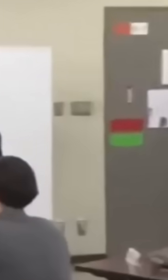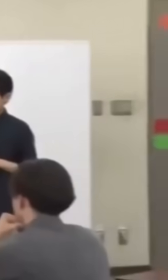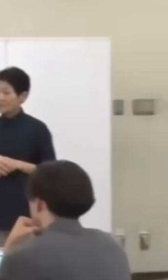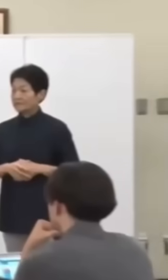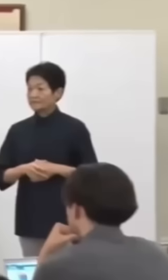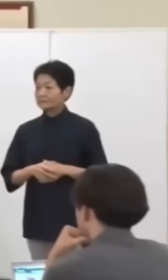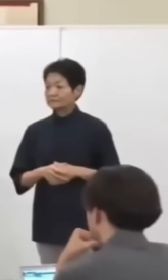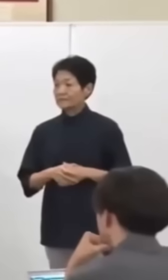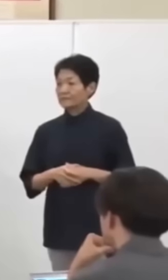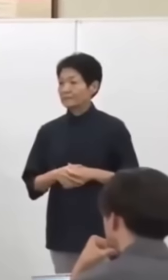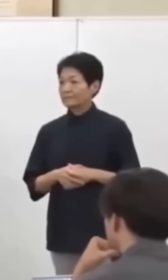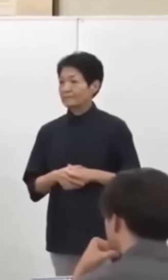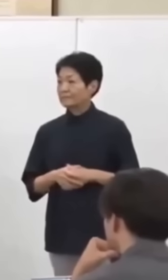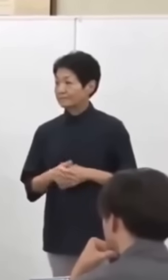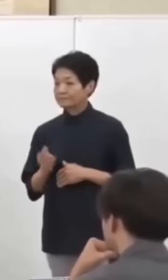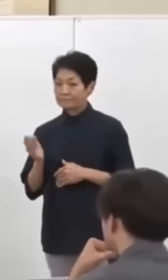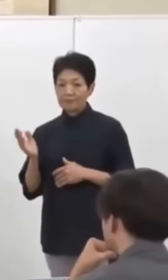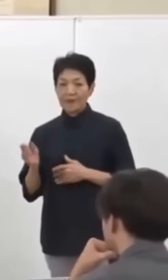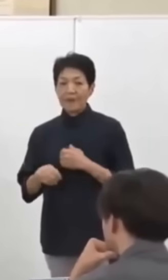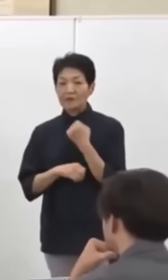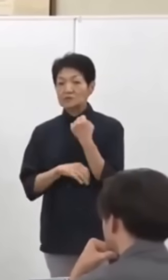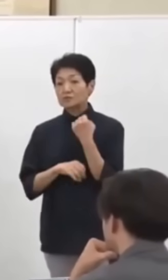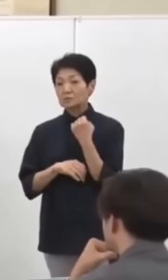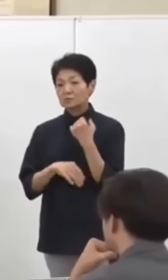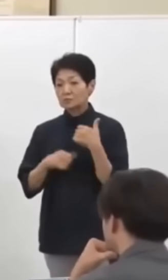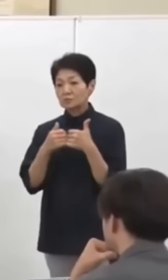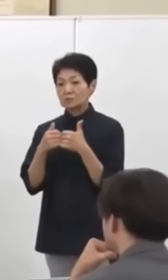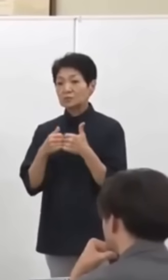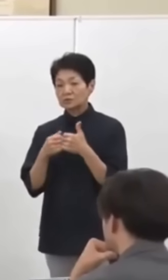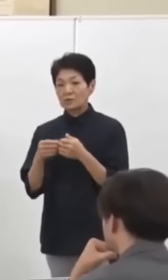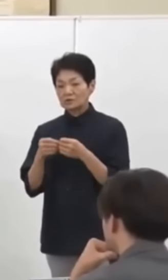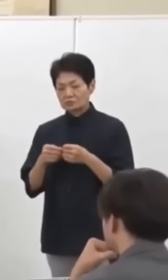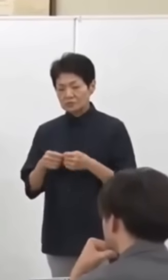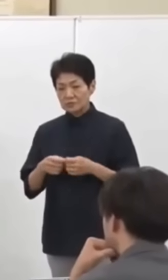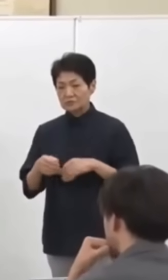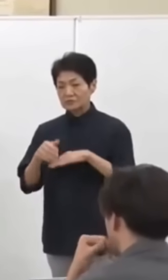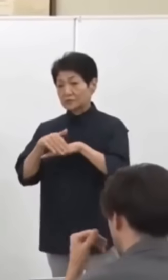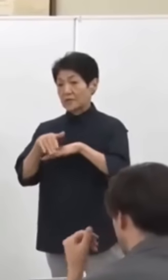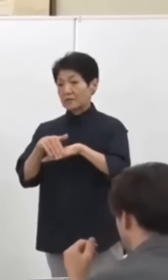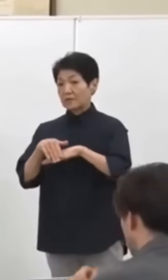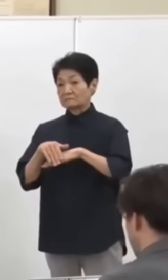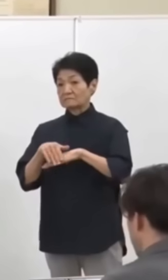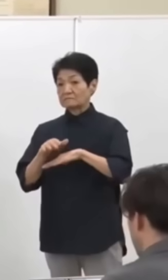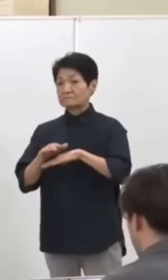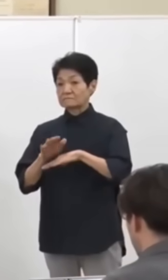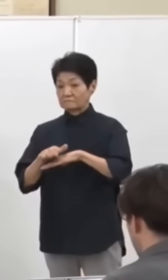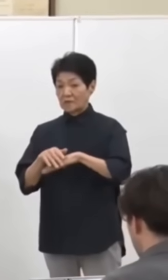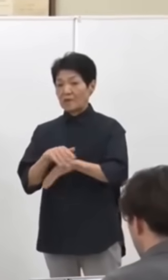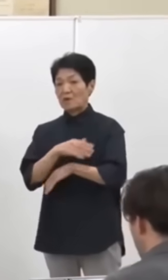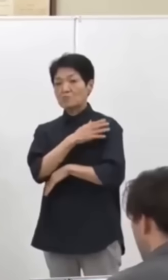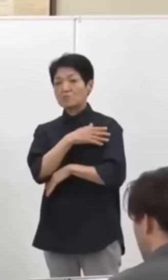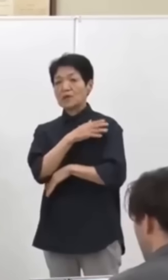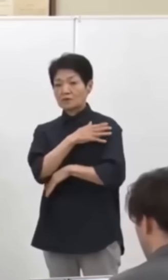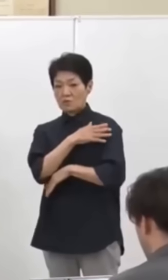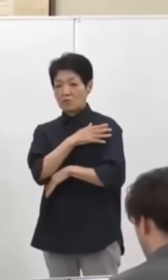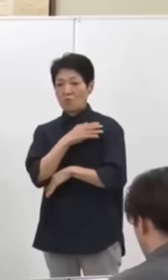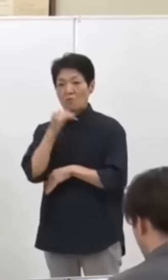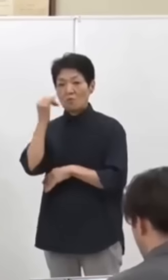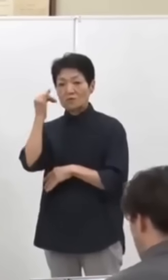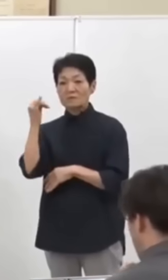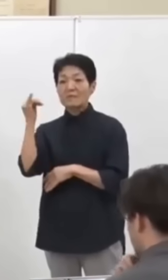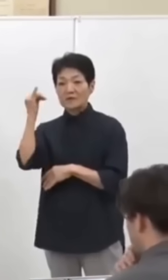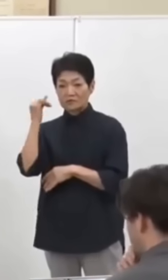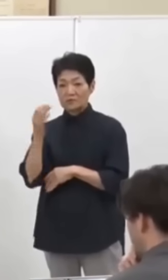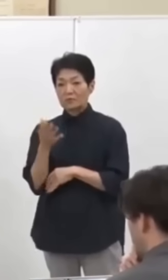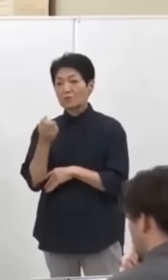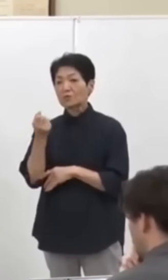そもそもの協議が、綿密に計画されたですね、ブランドイメージですね、エリアのブランドイメージを持